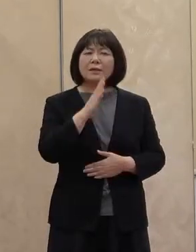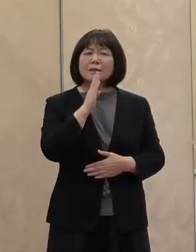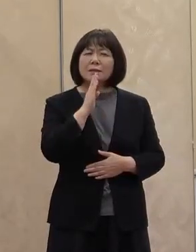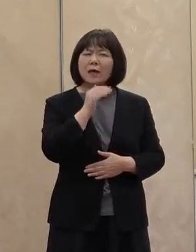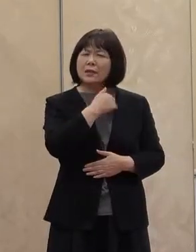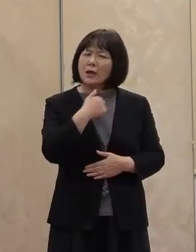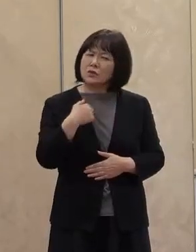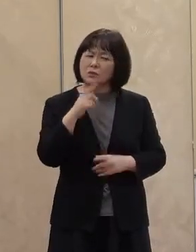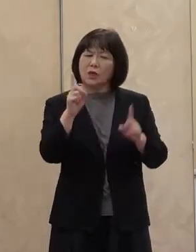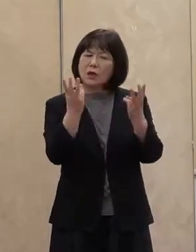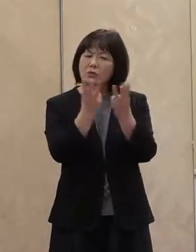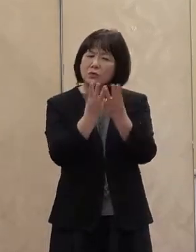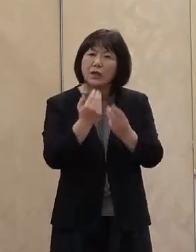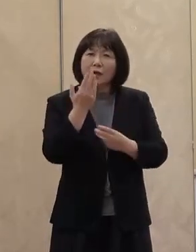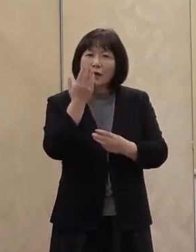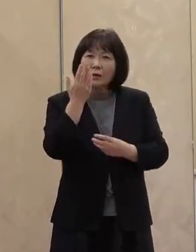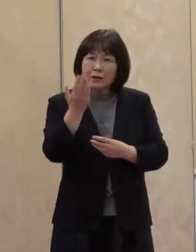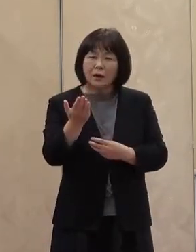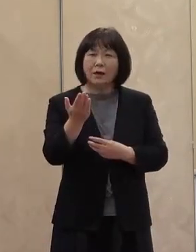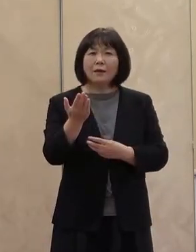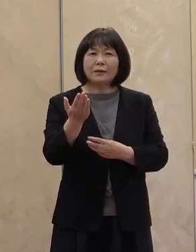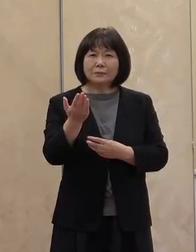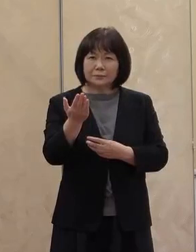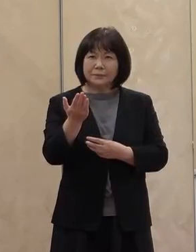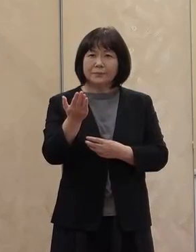字じゃないかということで、